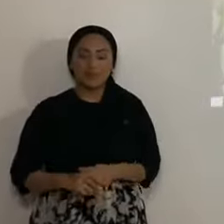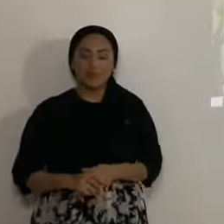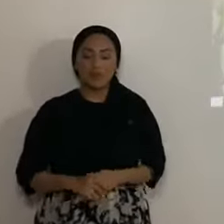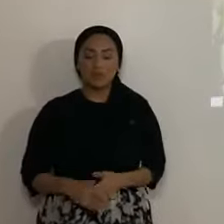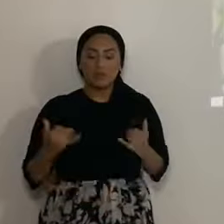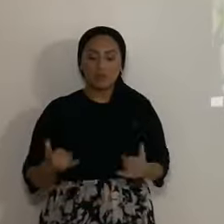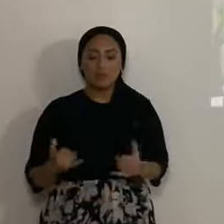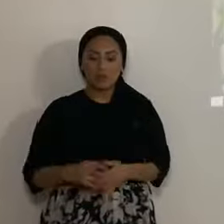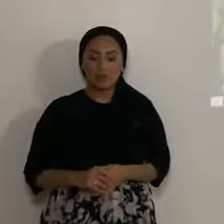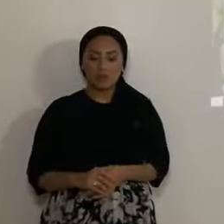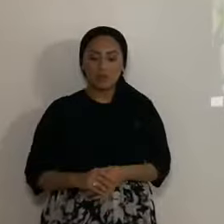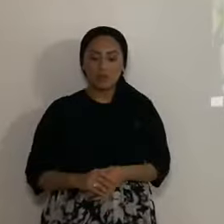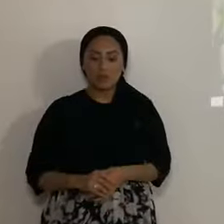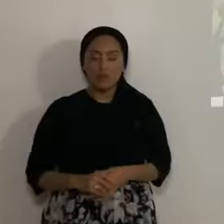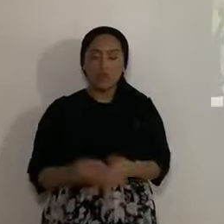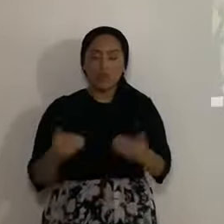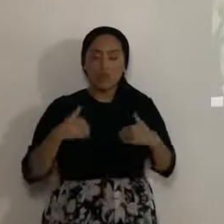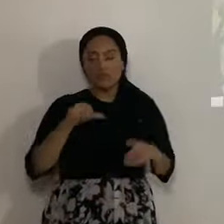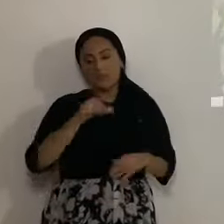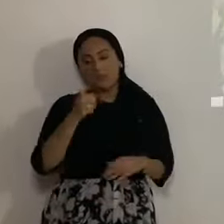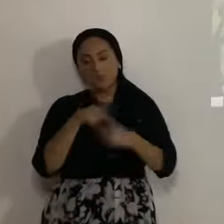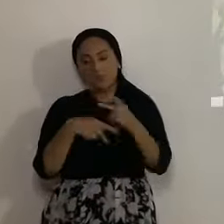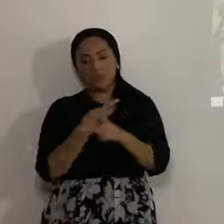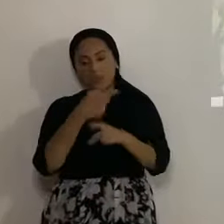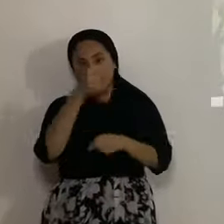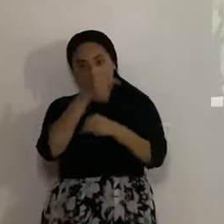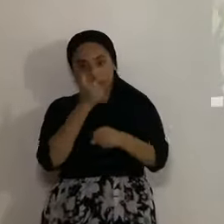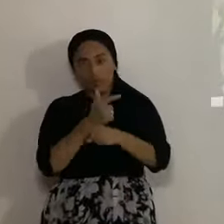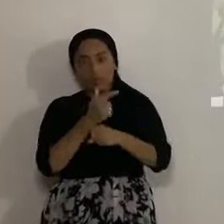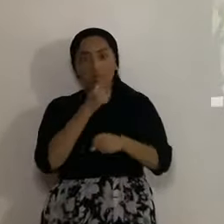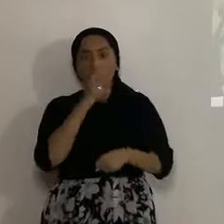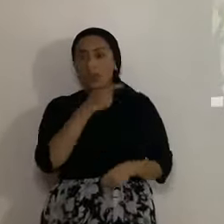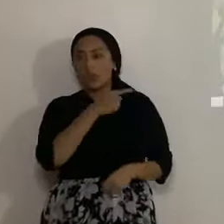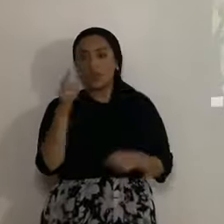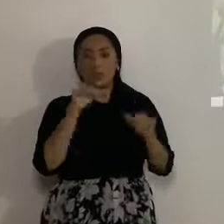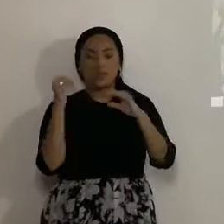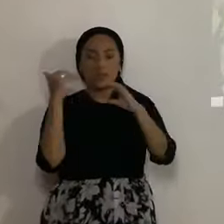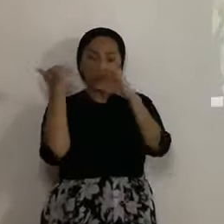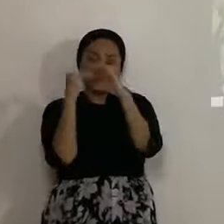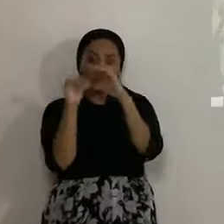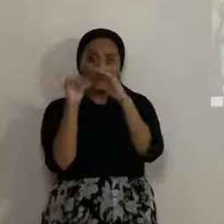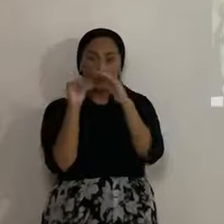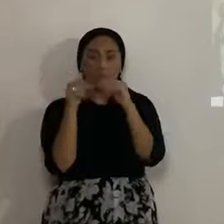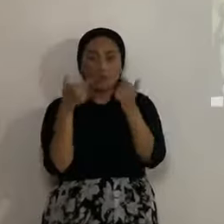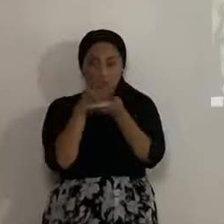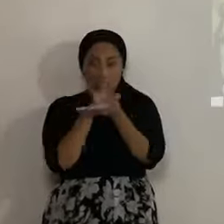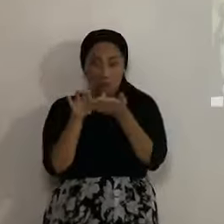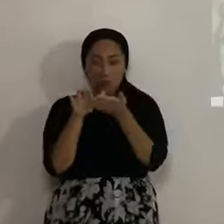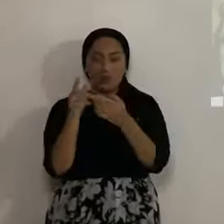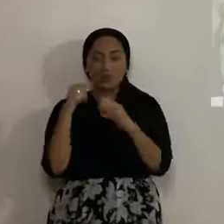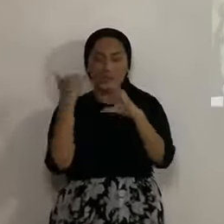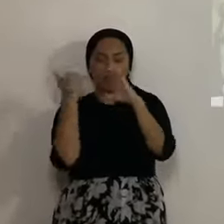ahora, hay otro tipo de hermanos que se mandan también mensajes aunque son santos